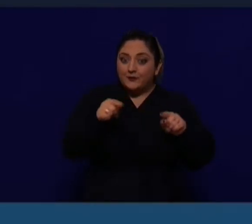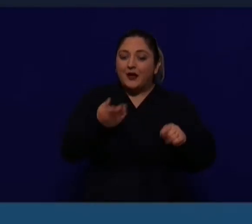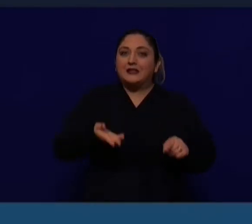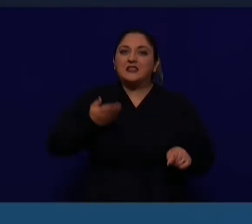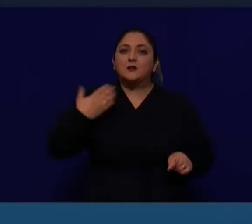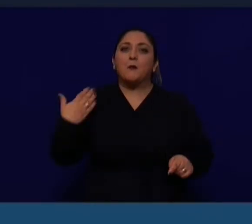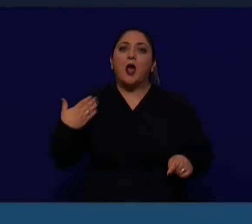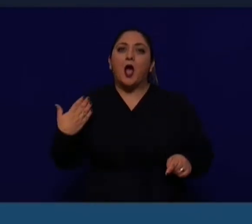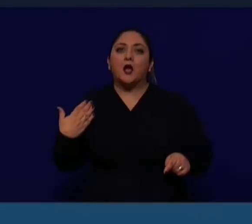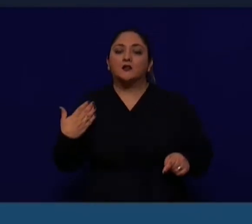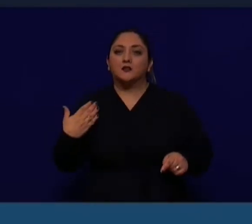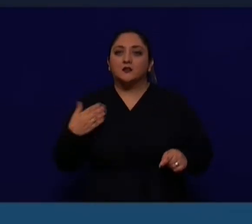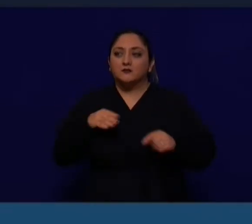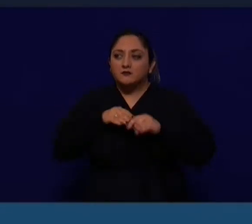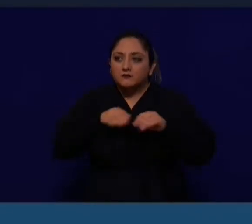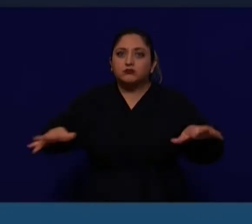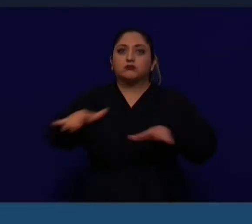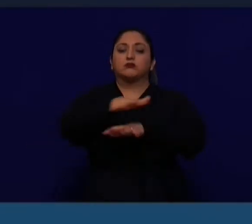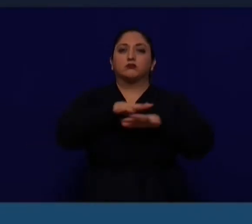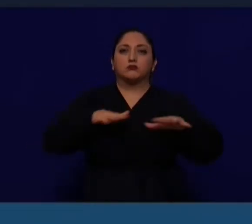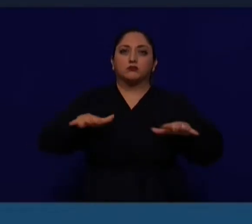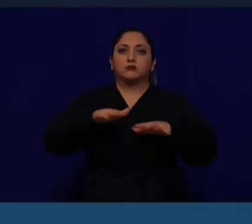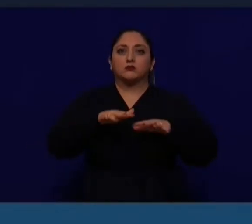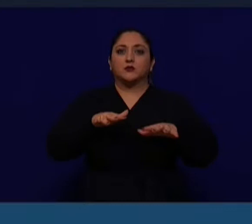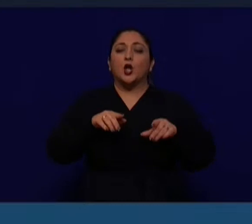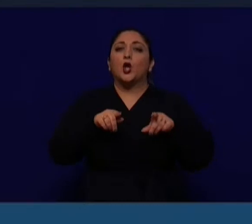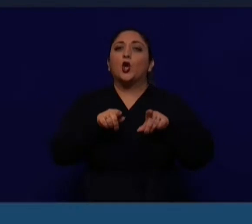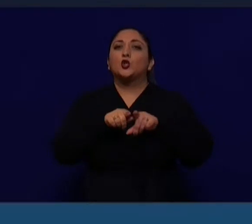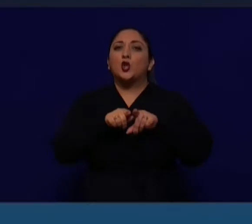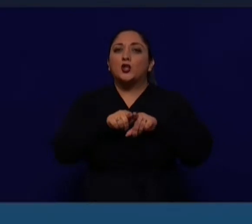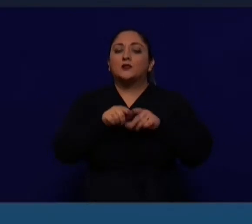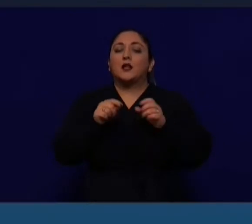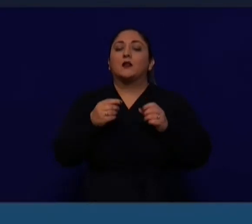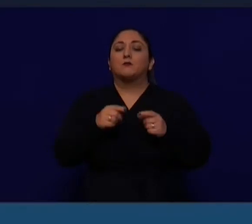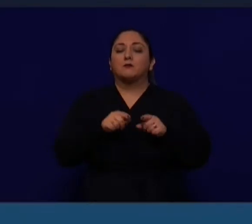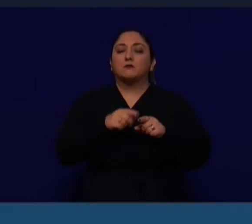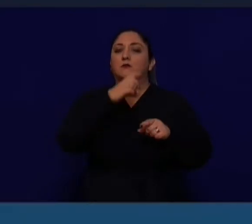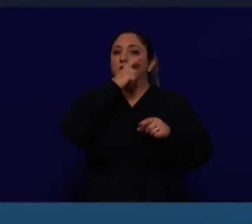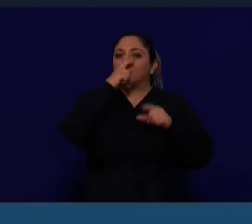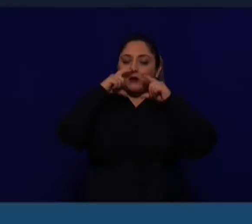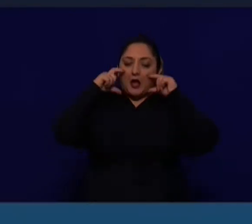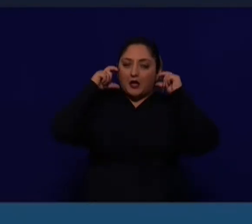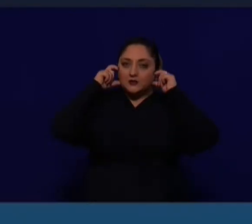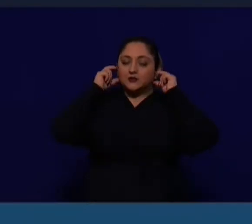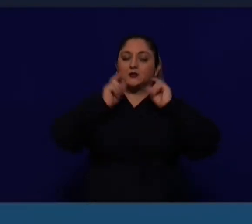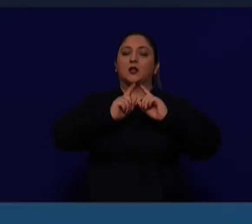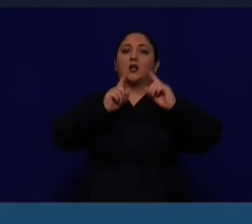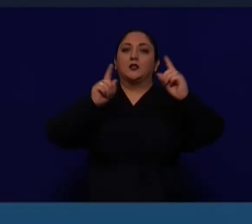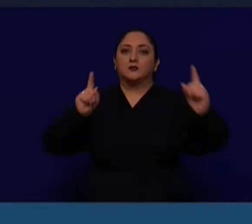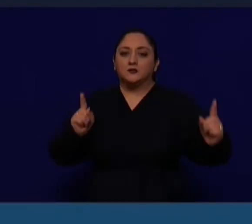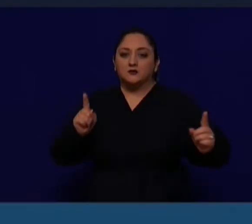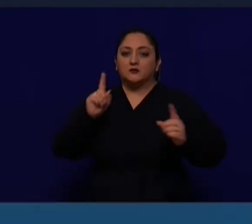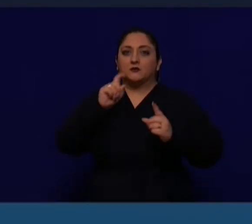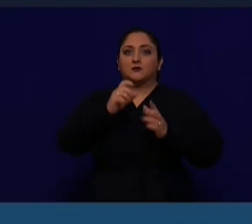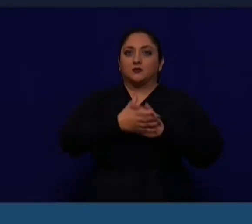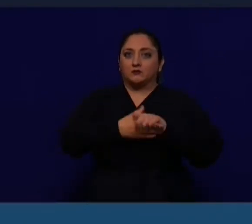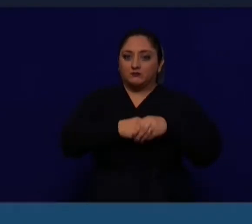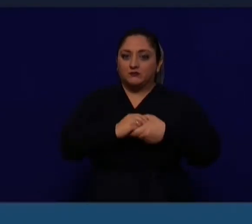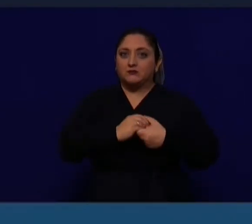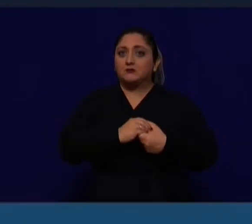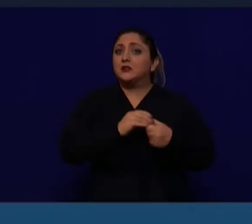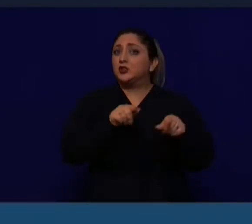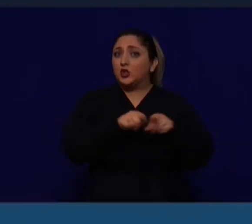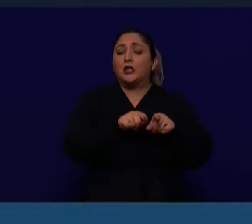jinfirex xorta bħal virus ieħor, jiġifieri dawk il-miżuri li għandna aħna fil-post li huma miżuri tal-ħasil